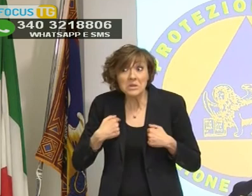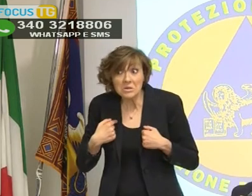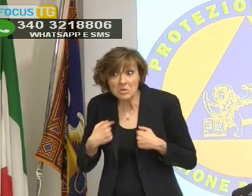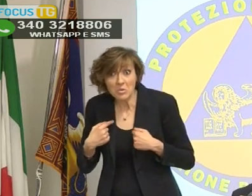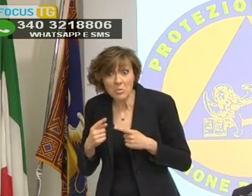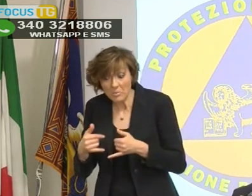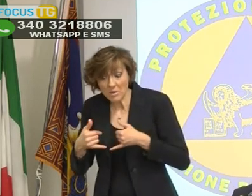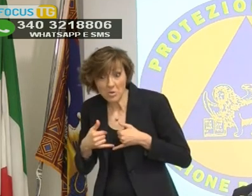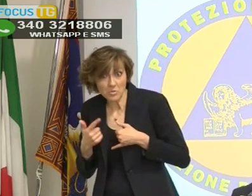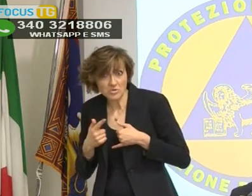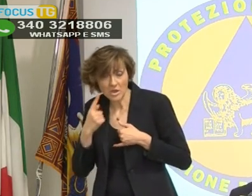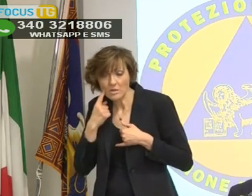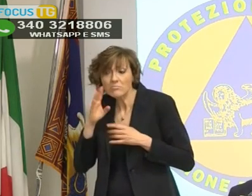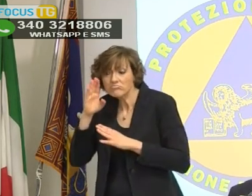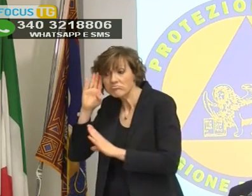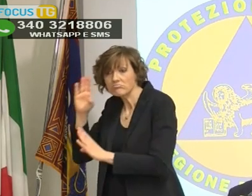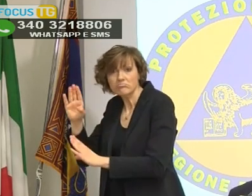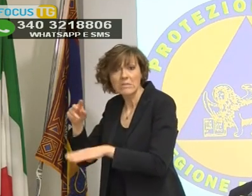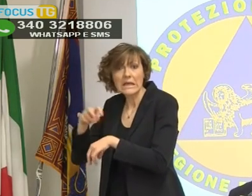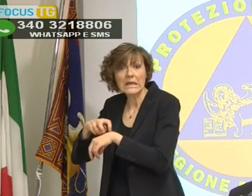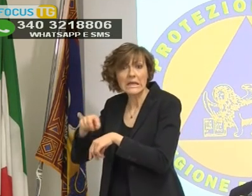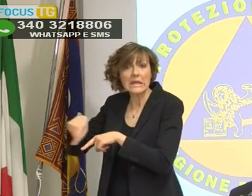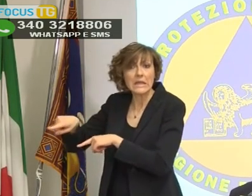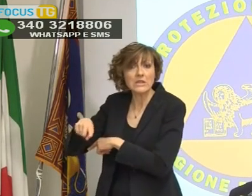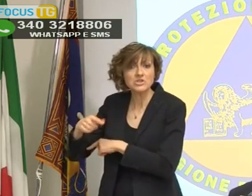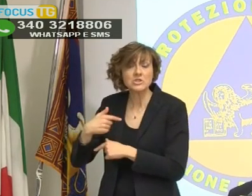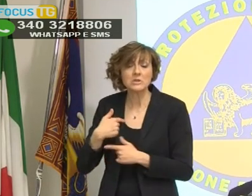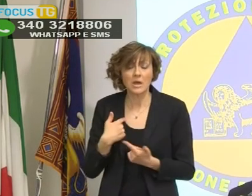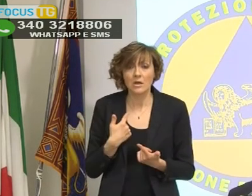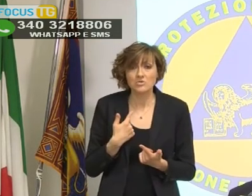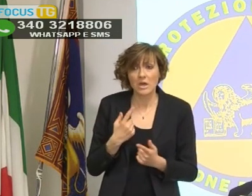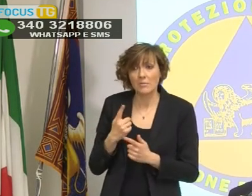Nobel, sento i clinici e mi dicono, allora uno si chiede, bene,